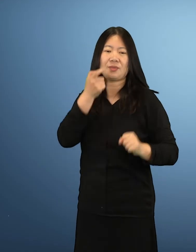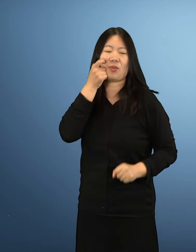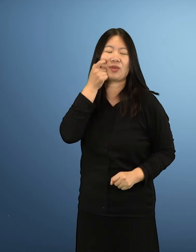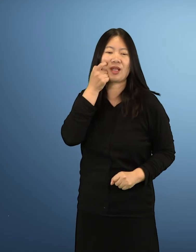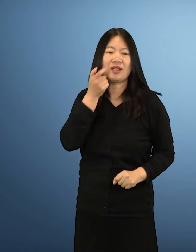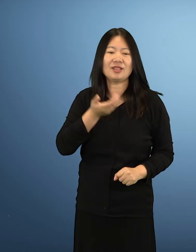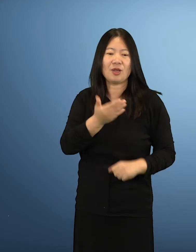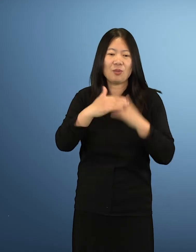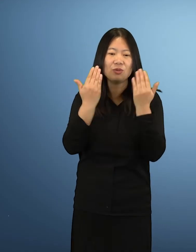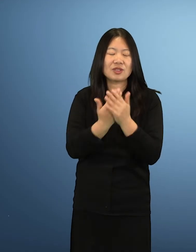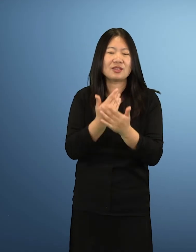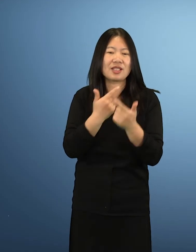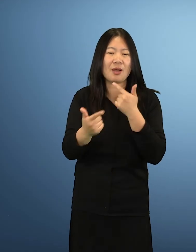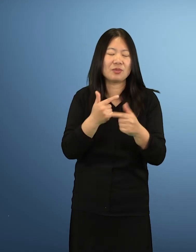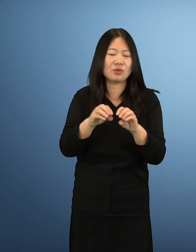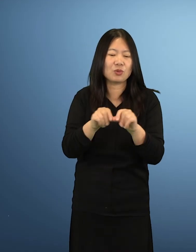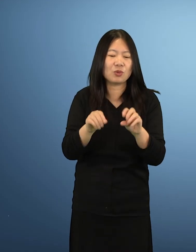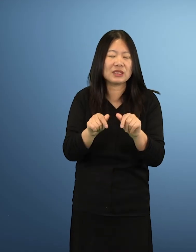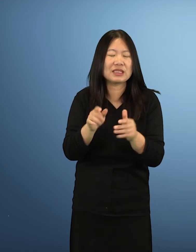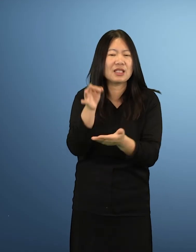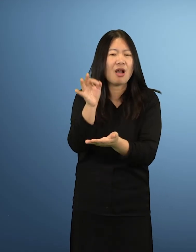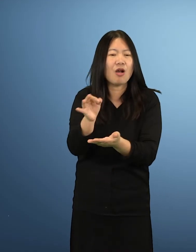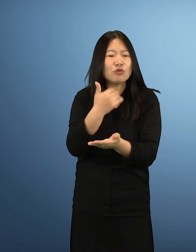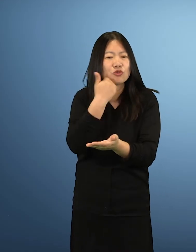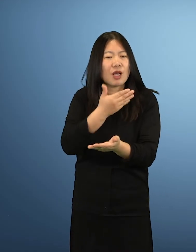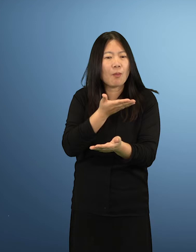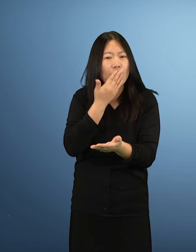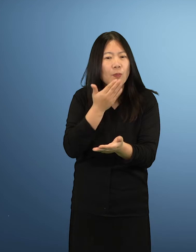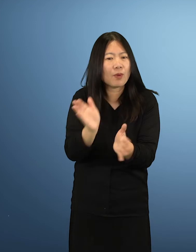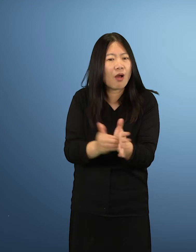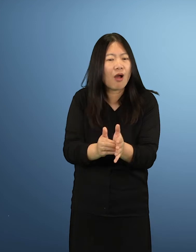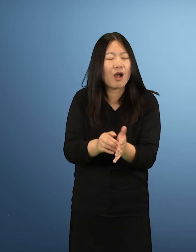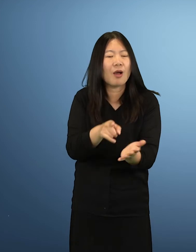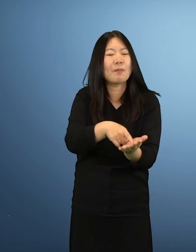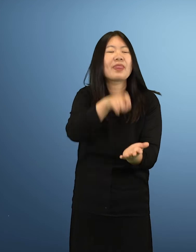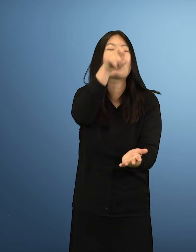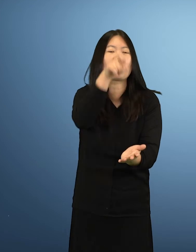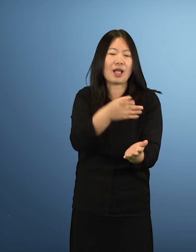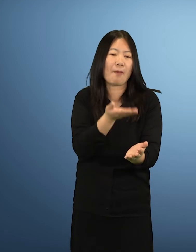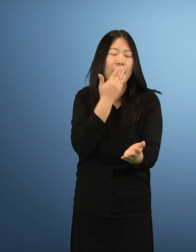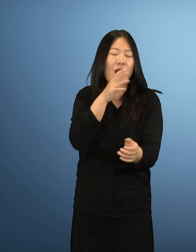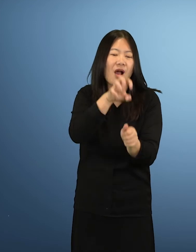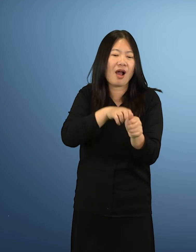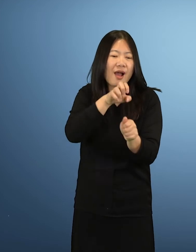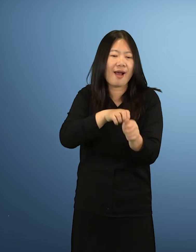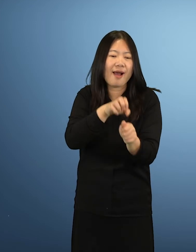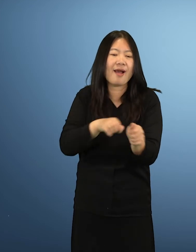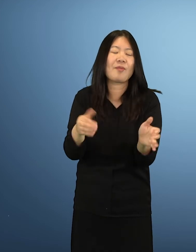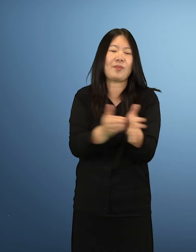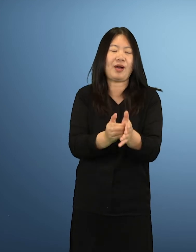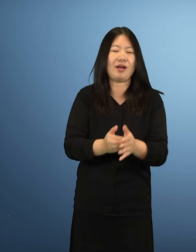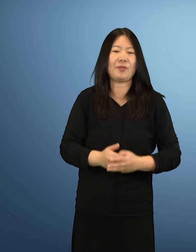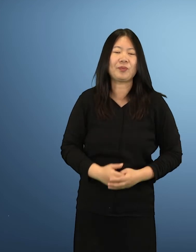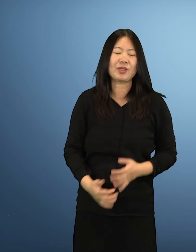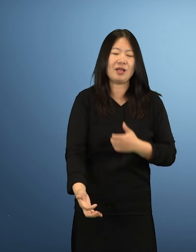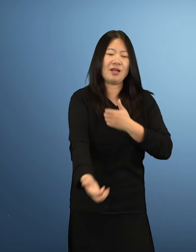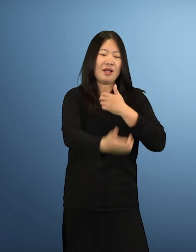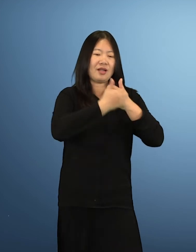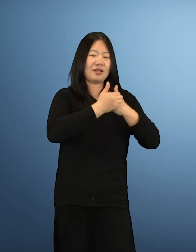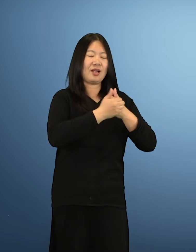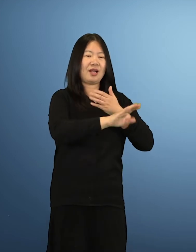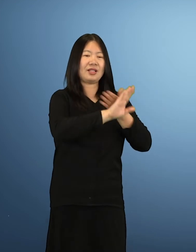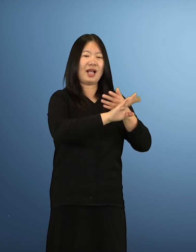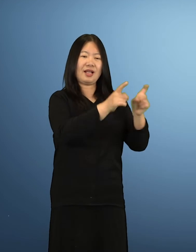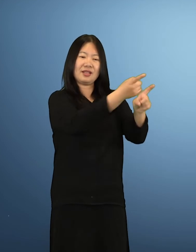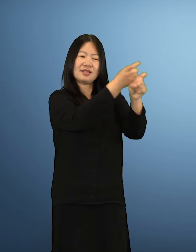것이며 네 모든 나무와 토지 소사는 누가 먹어요? 메뚜기. 이것은 침공하는 외부